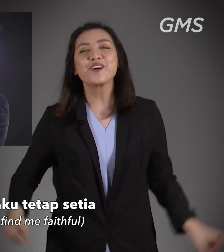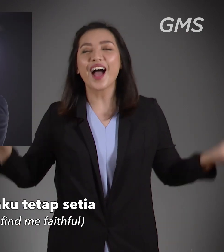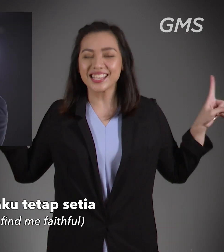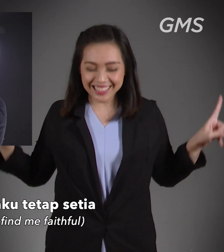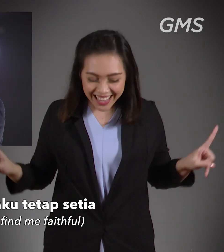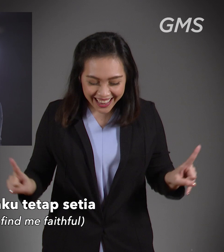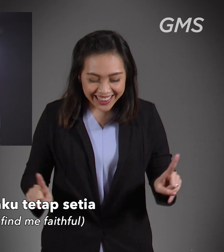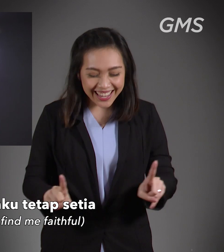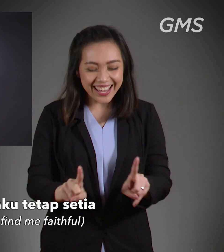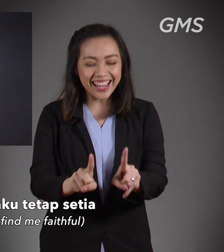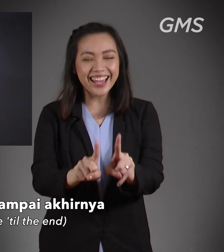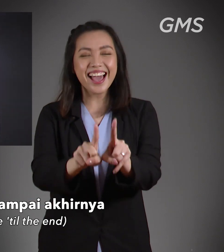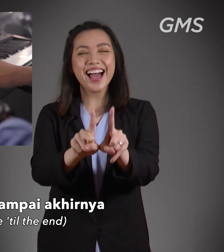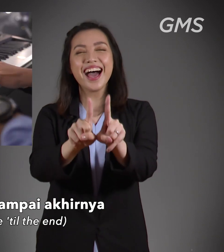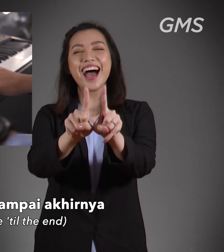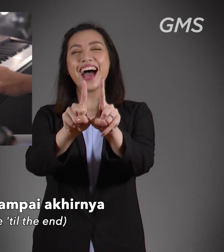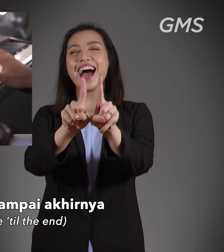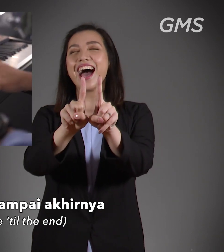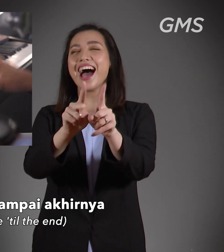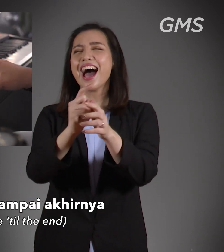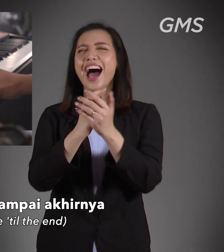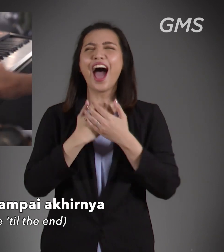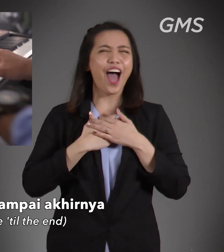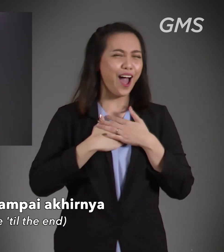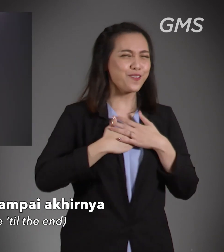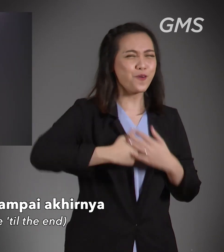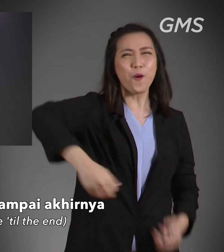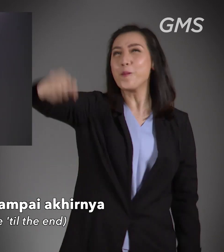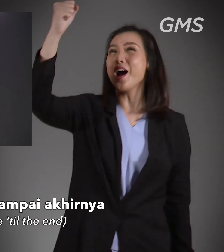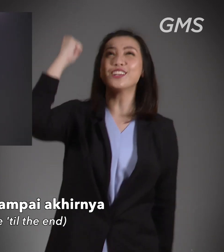tetap setia. Ku berjuang